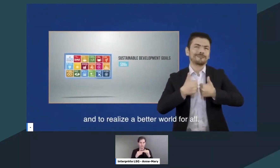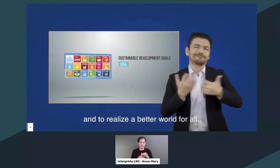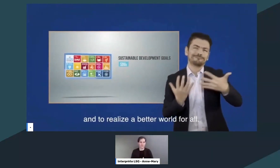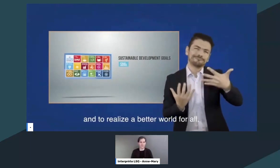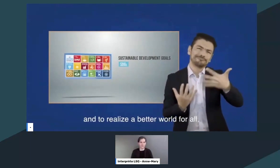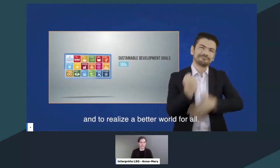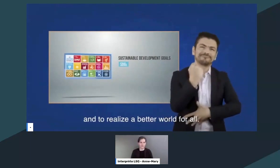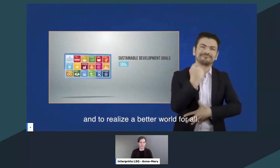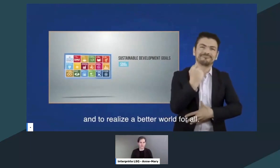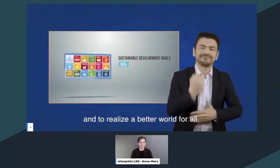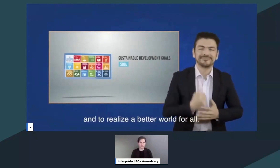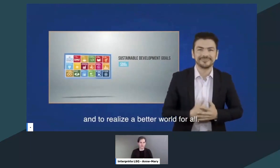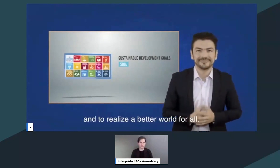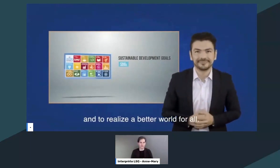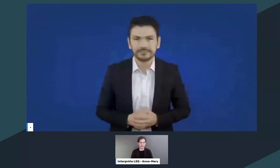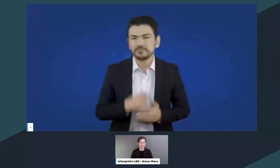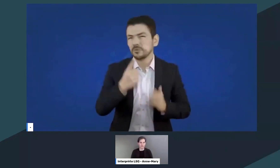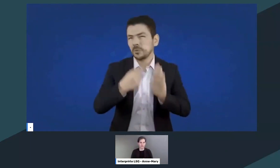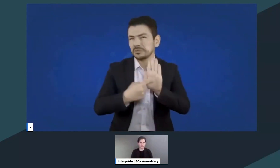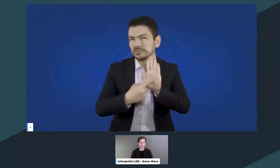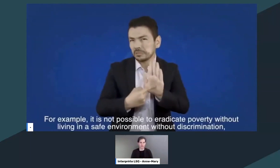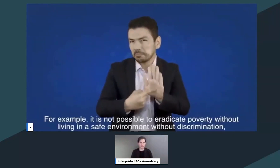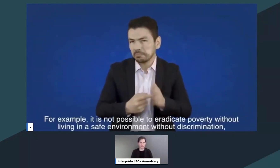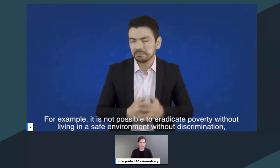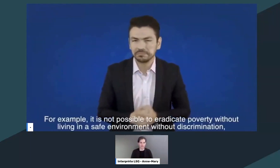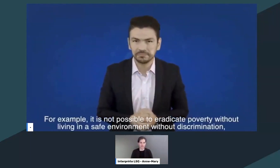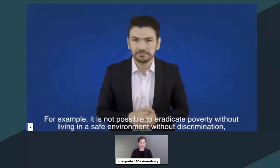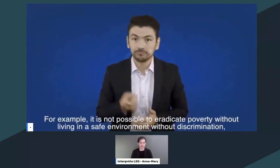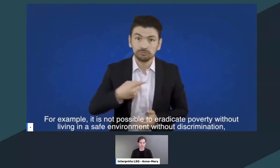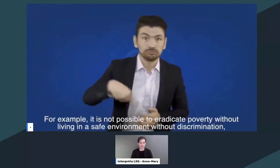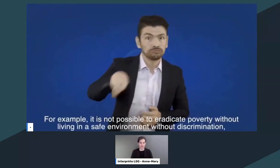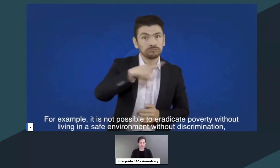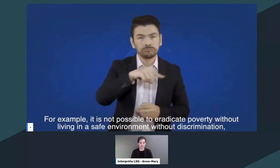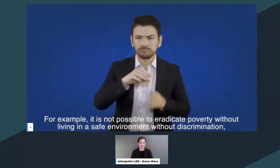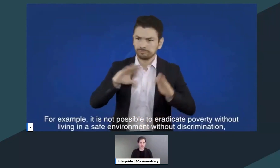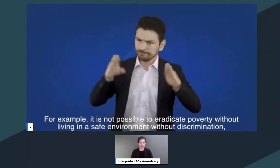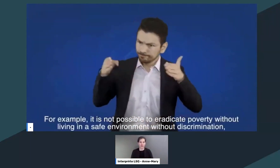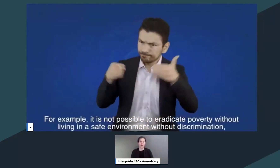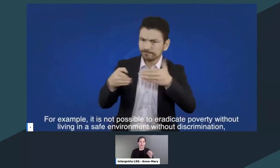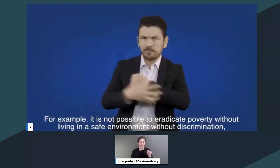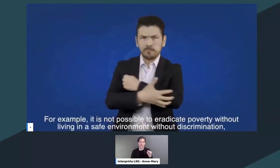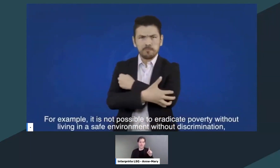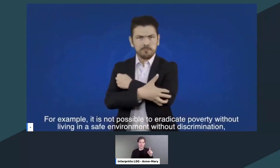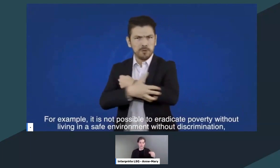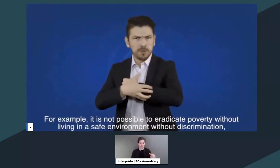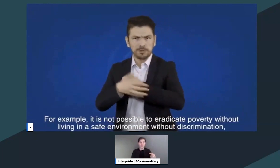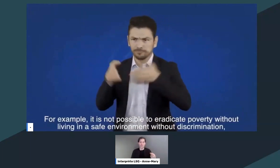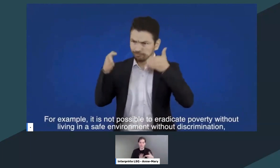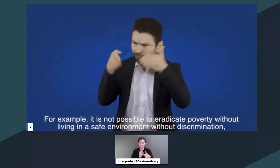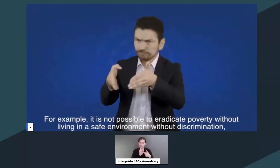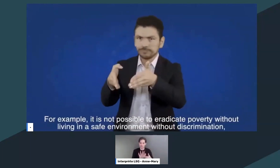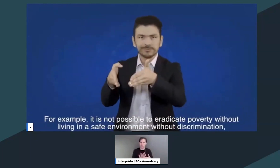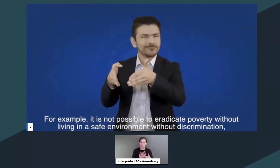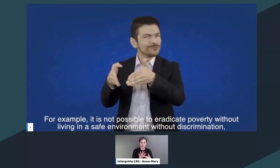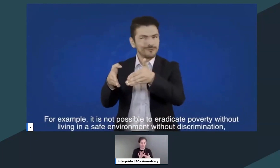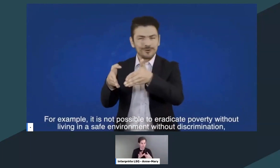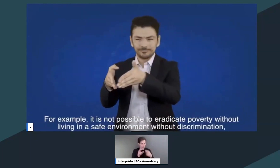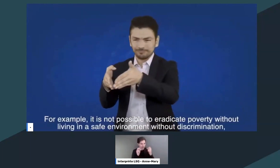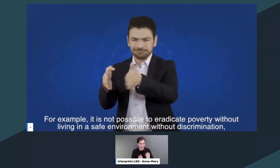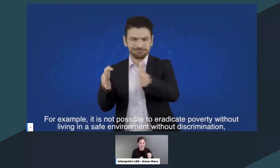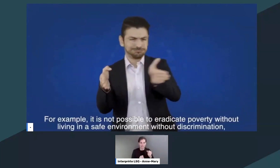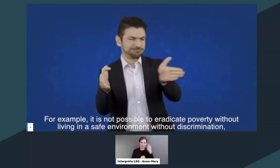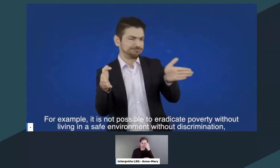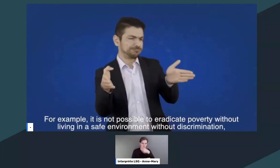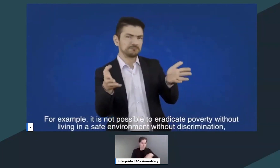tous. À titre d'exemple, il n'est pas possible d'éradiquer la pauvreté sans,